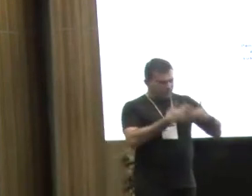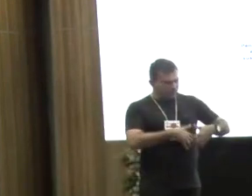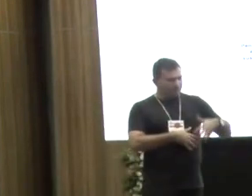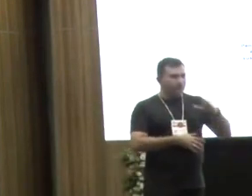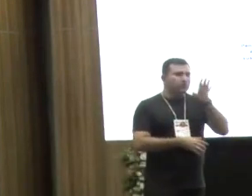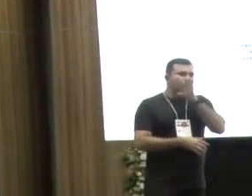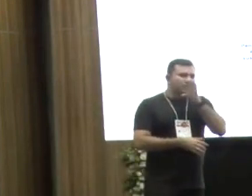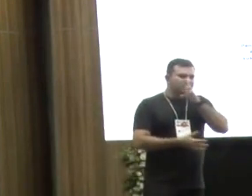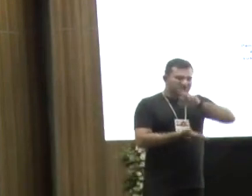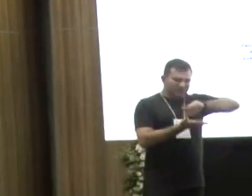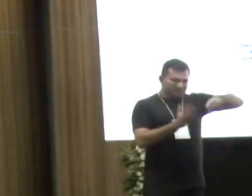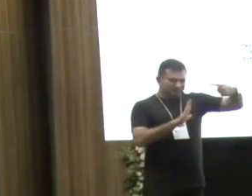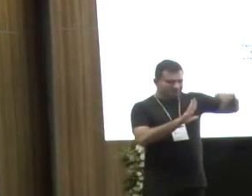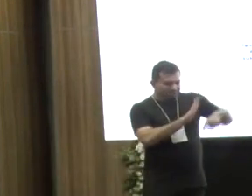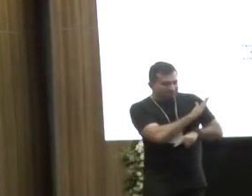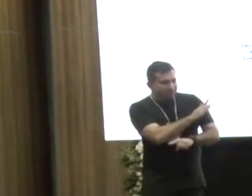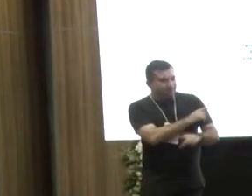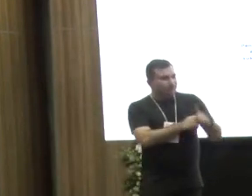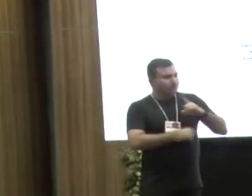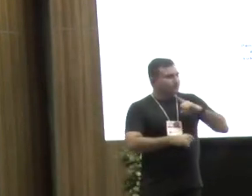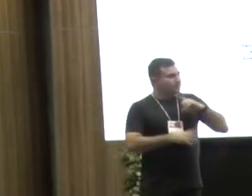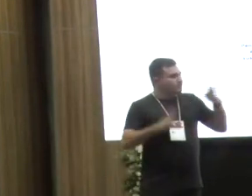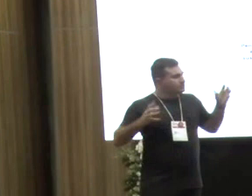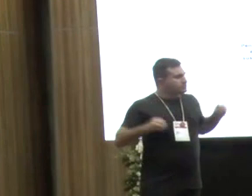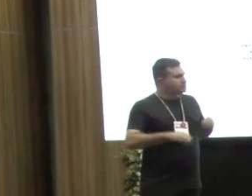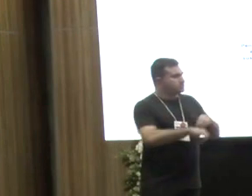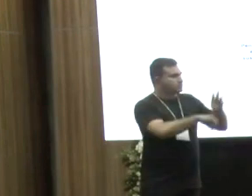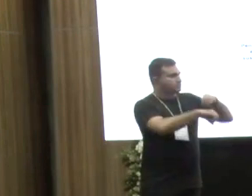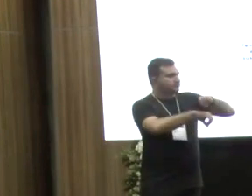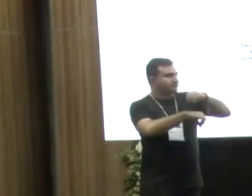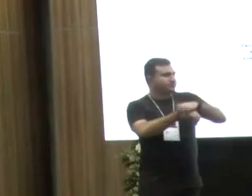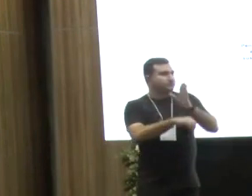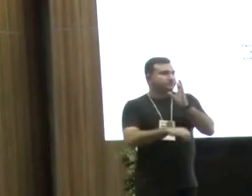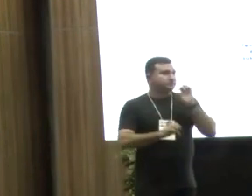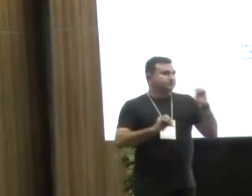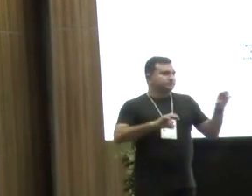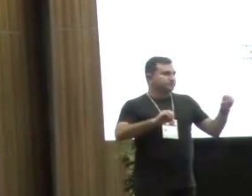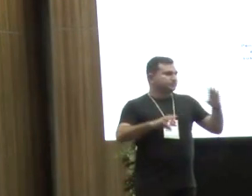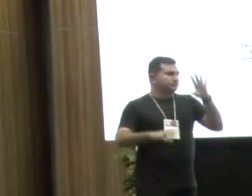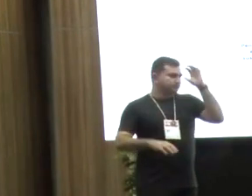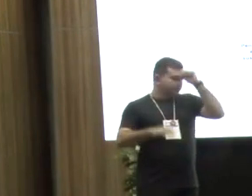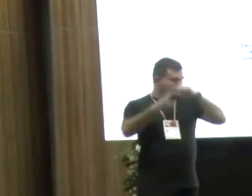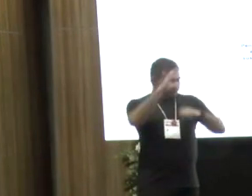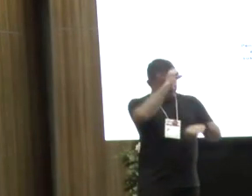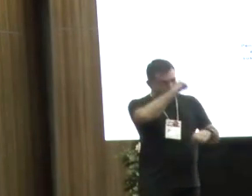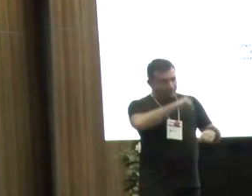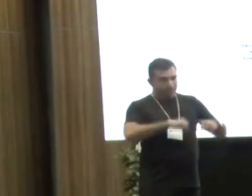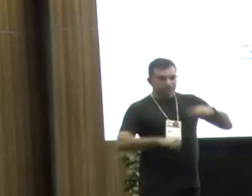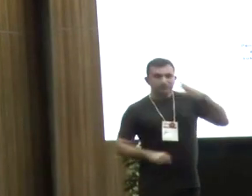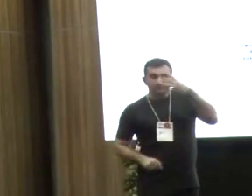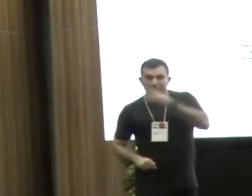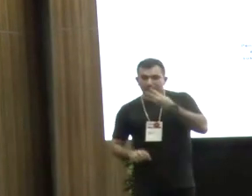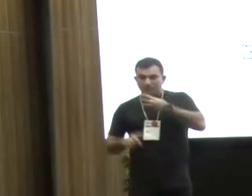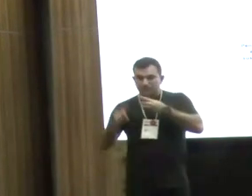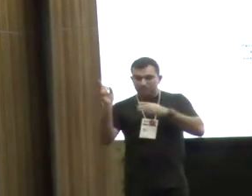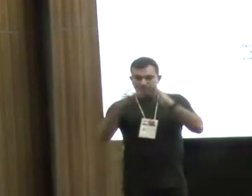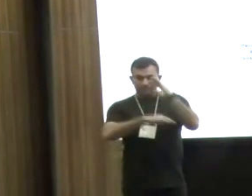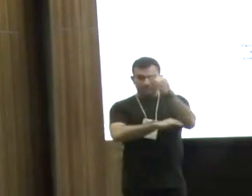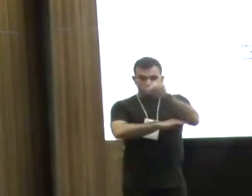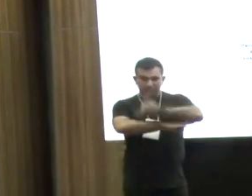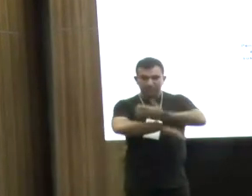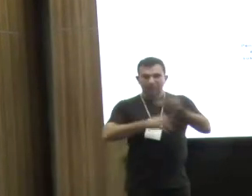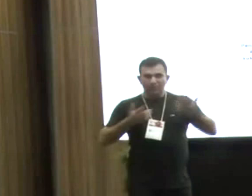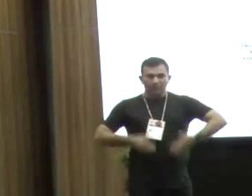conhecimento acadêmico, potencializou. E nosso mel daquela região está sendo exportado.